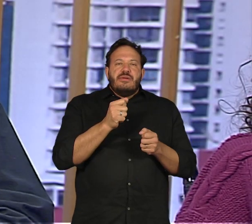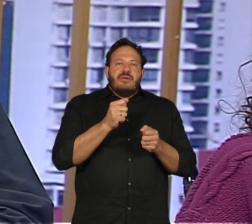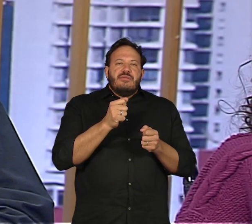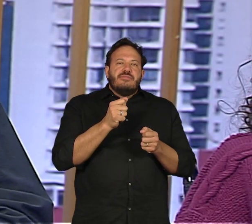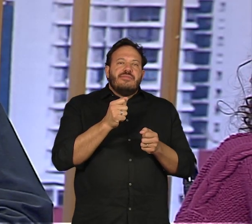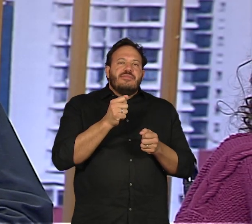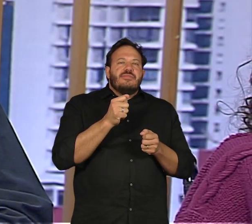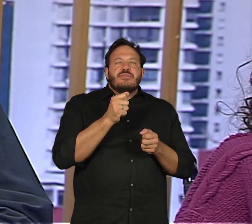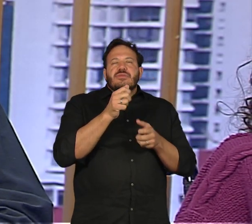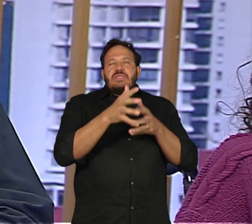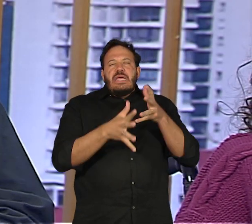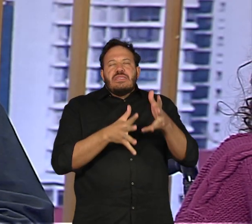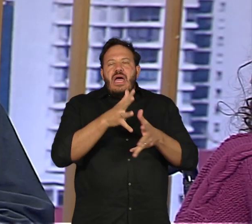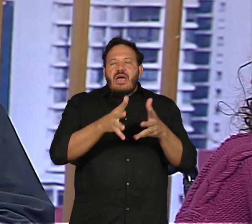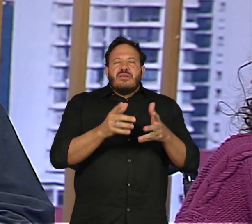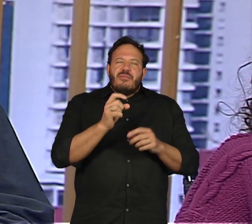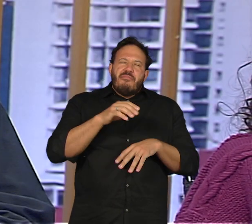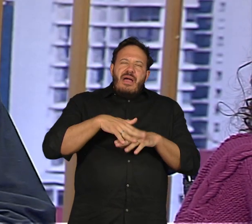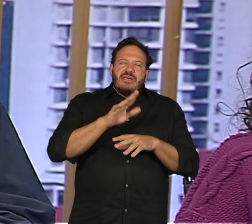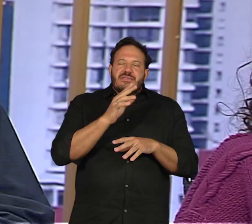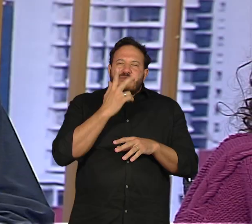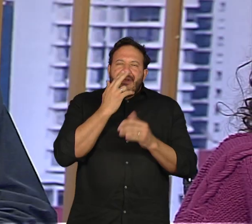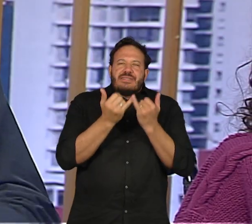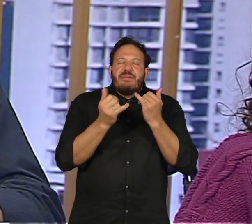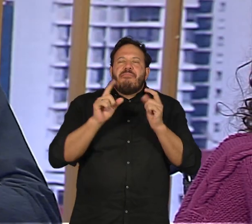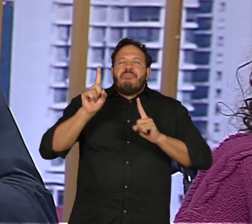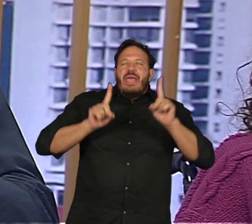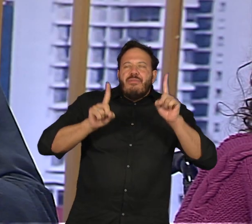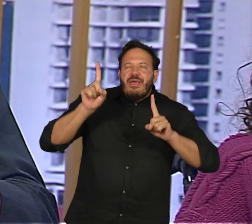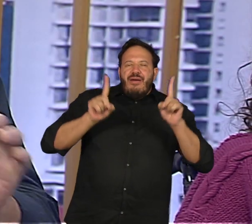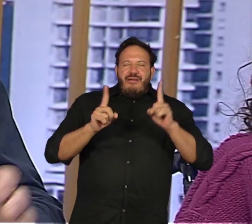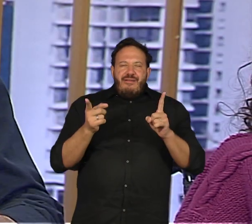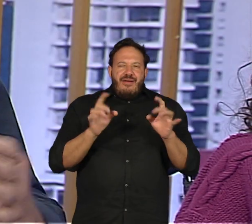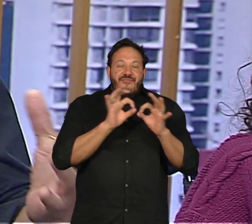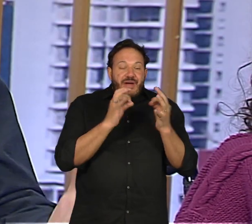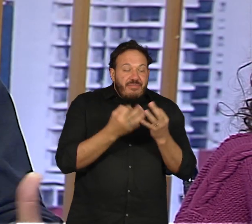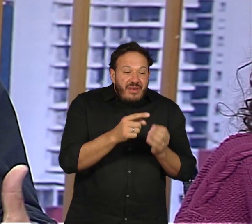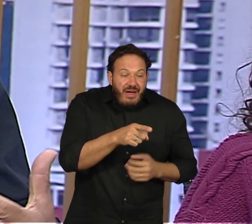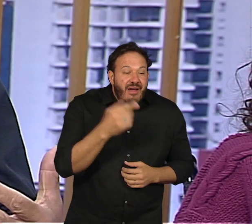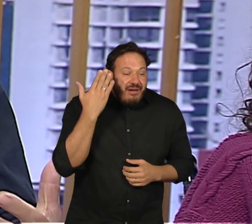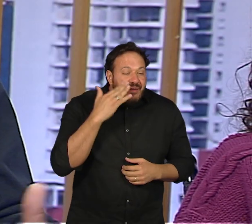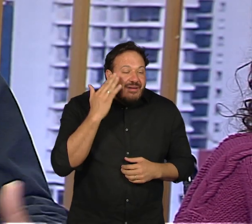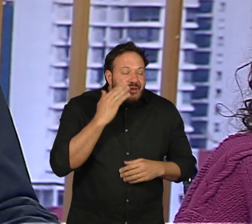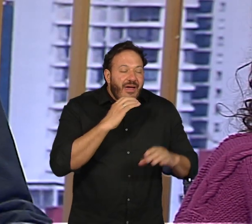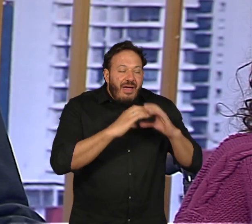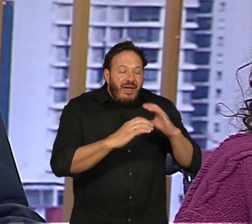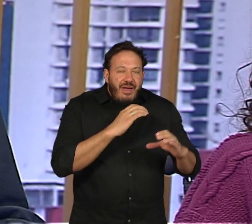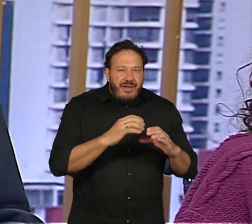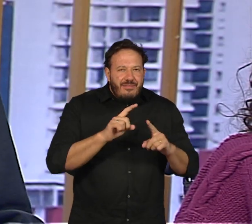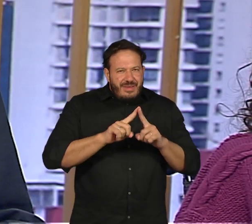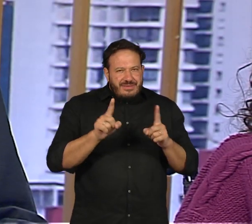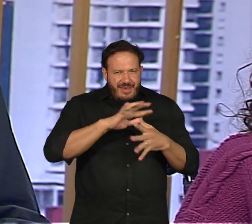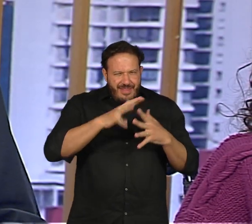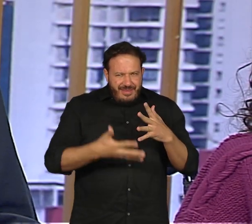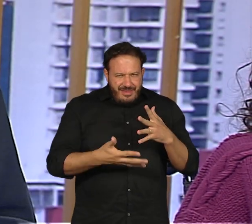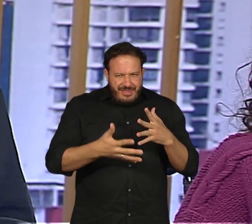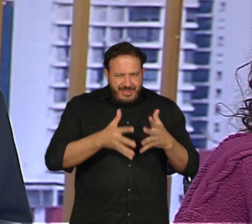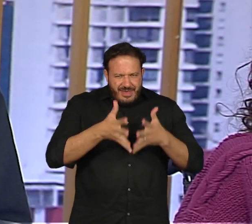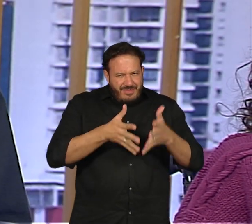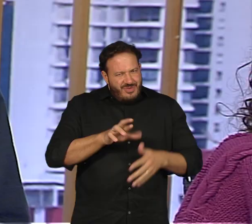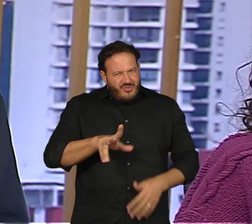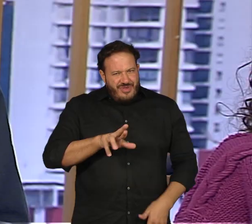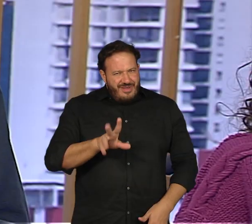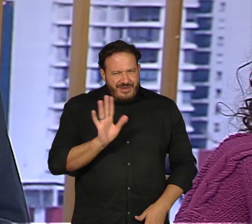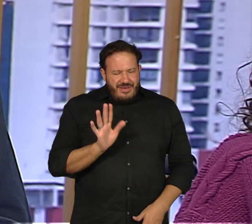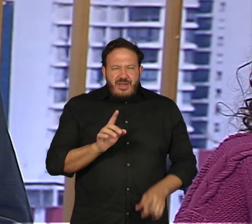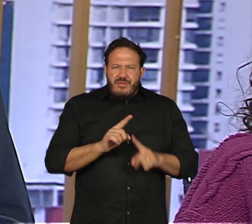sinais, assim, quase como mímica, que a família entende e eles se entendem, mas não é Libras. Você acha